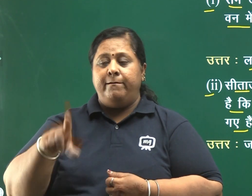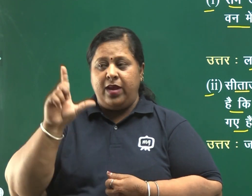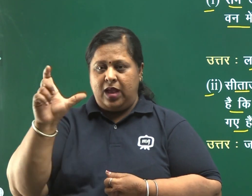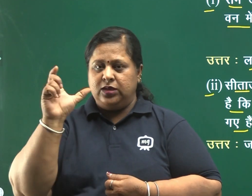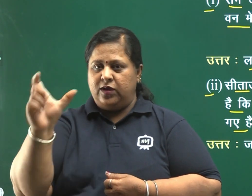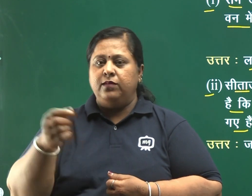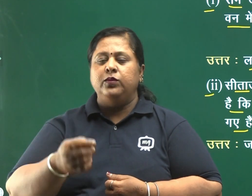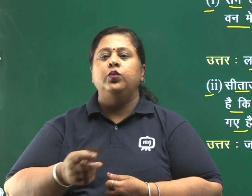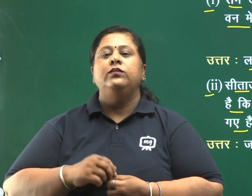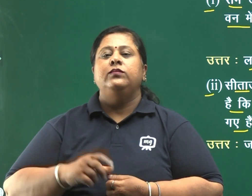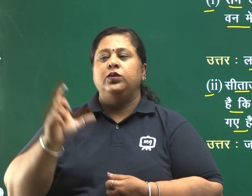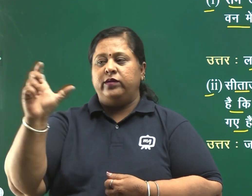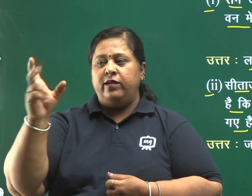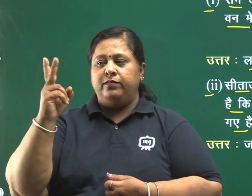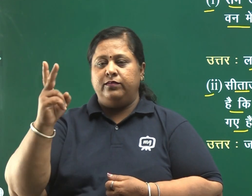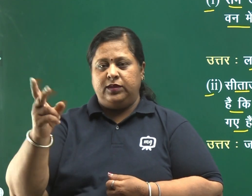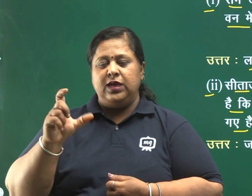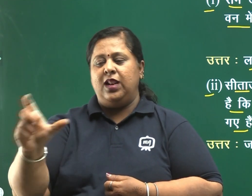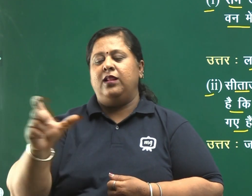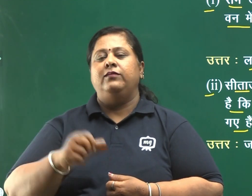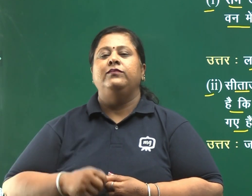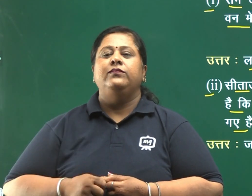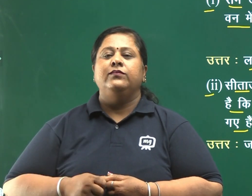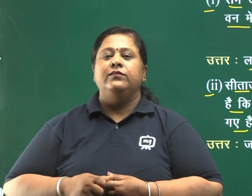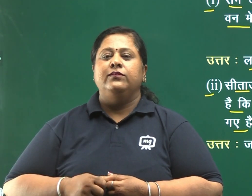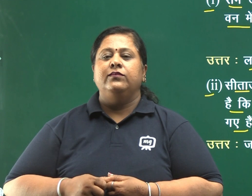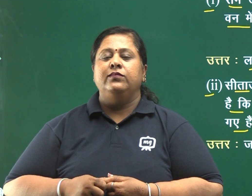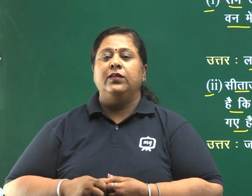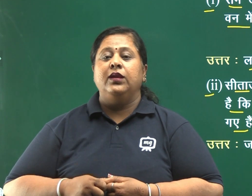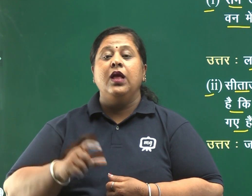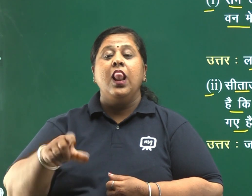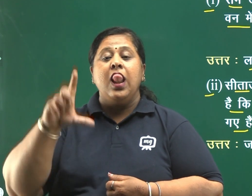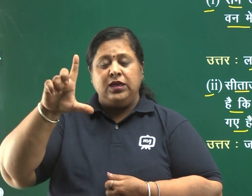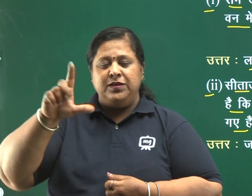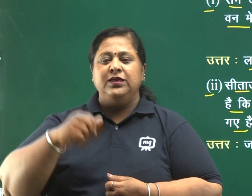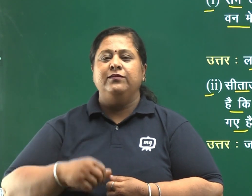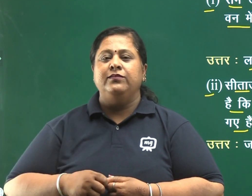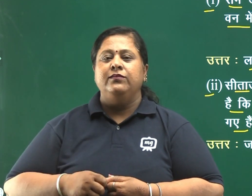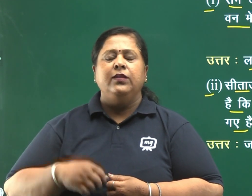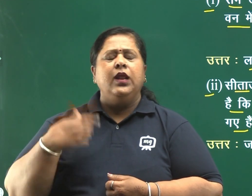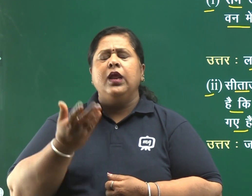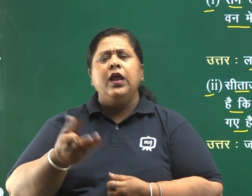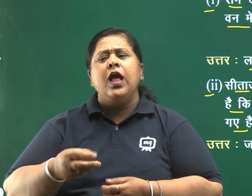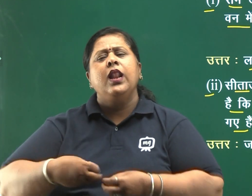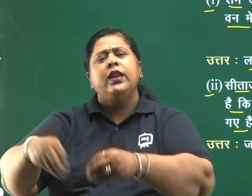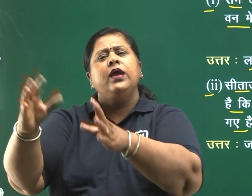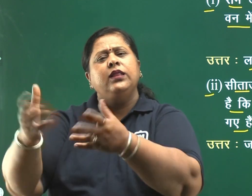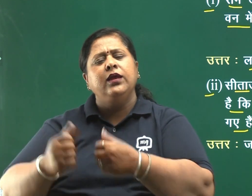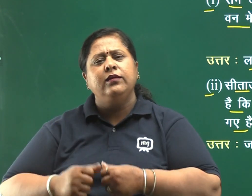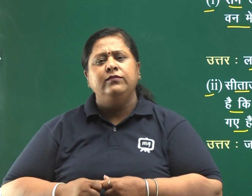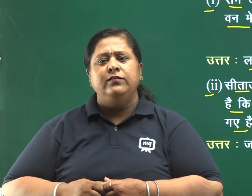विकल्प दूध या दूसरा विकल्प जल। तो लक्ष्मण जी क्या लेने गए थे